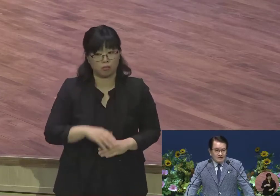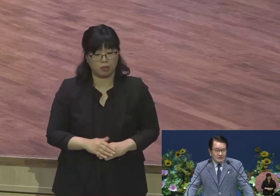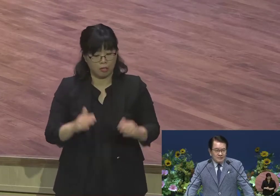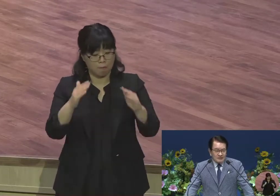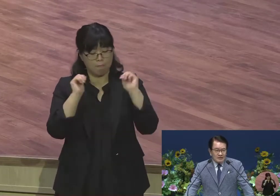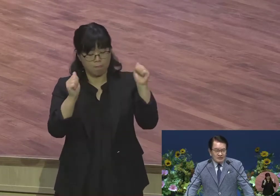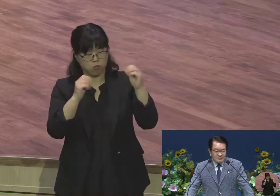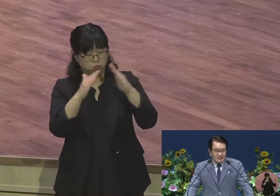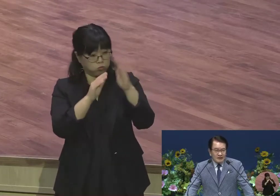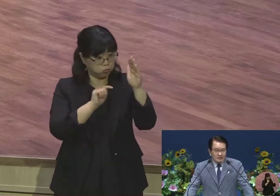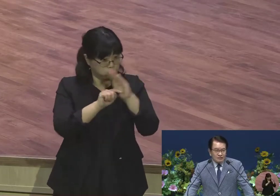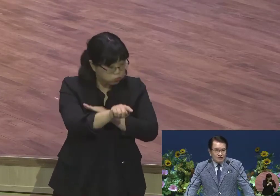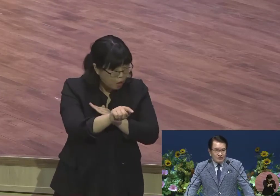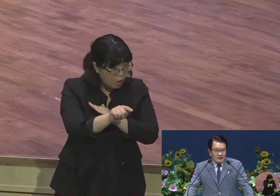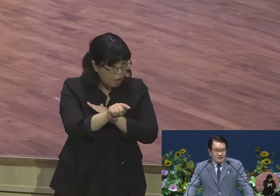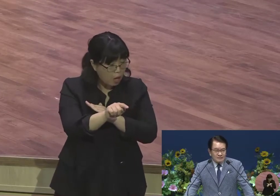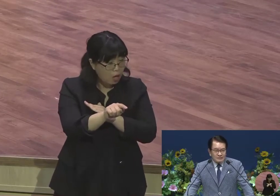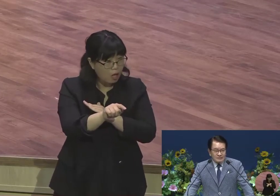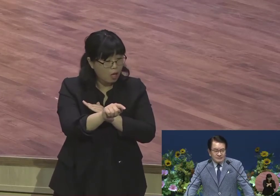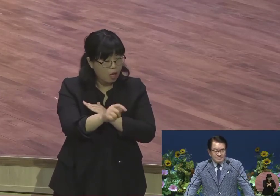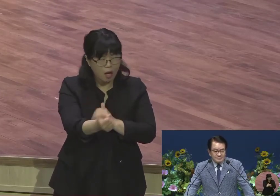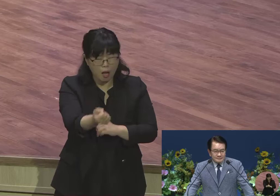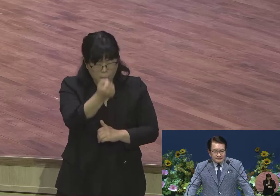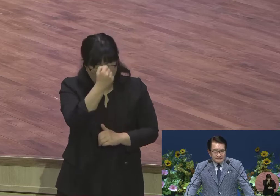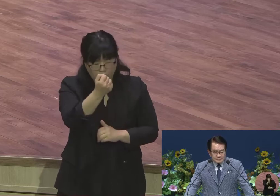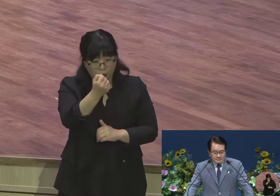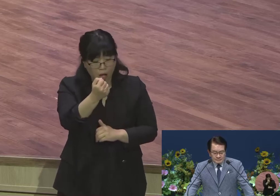거고 잡히느냐 잡느냐 둘 중 하나지.